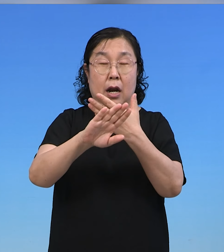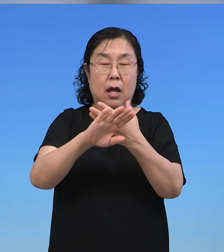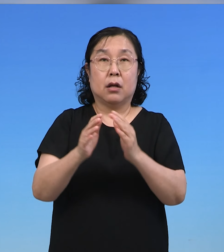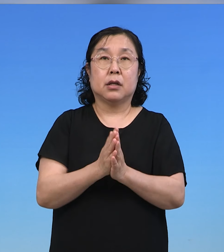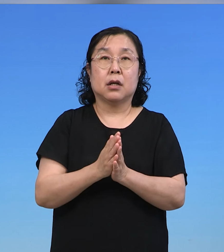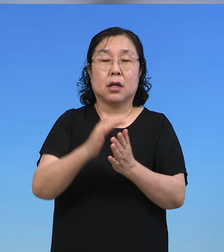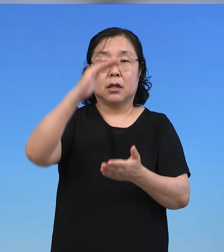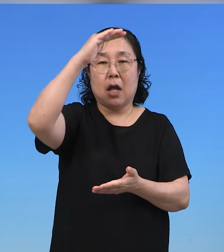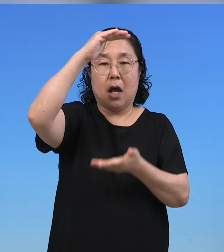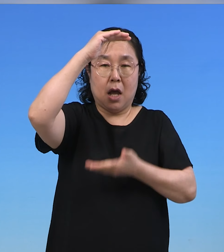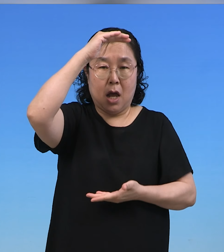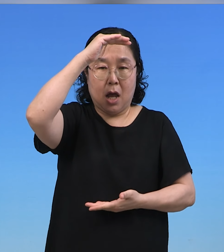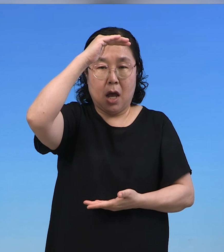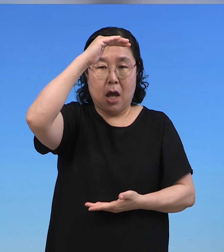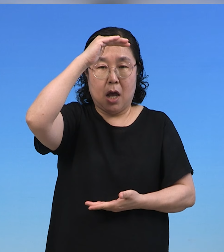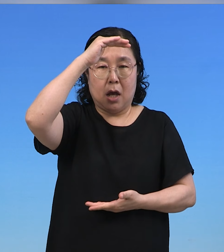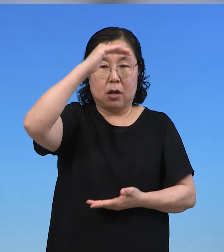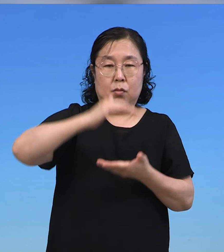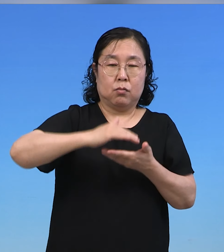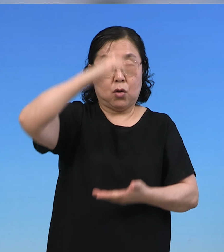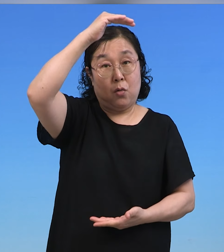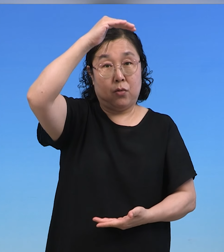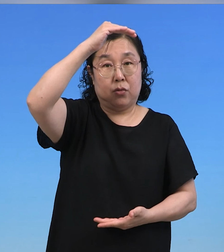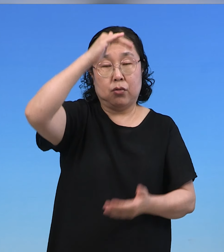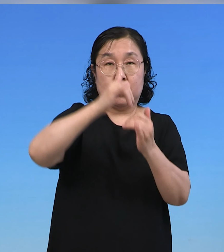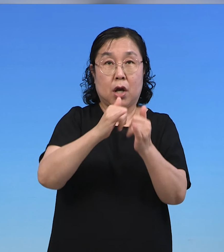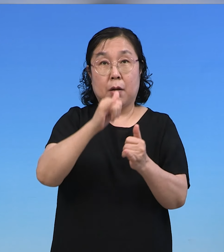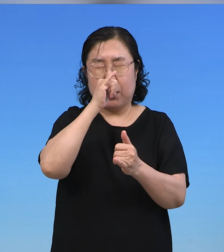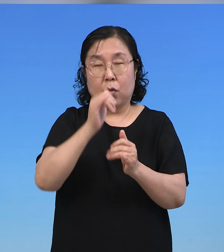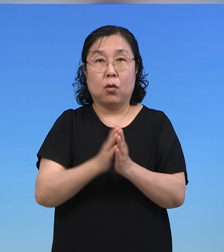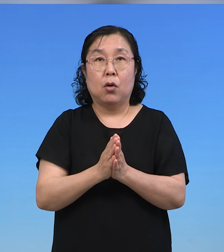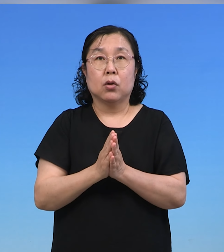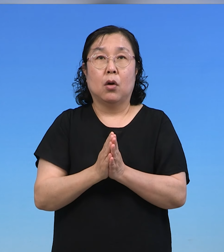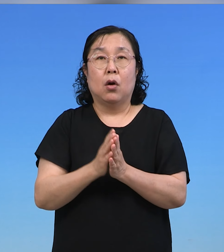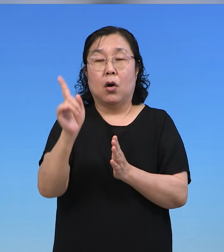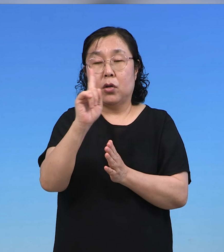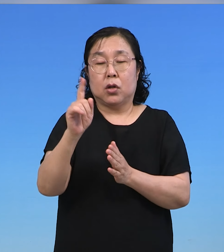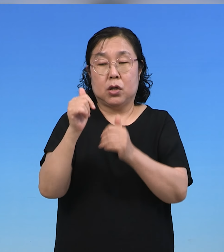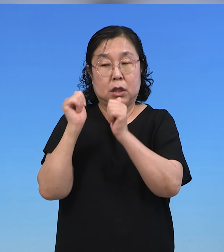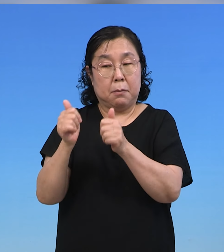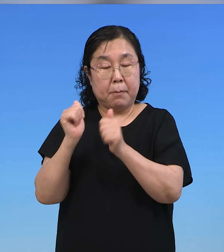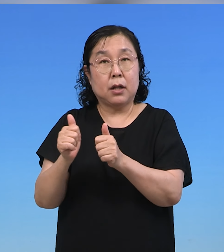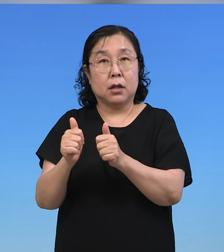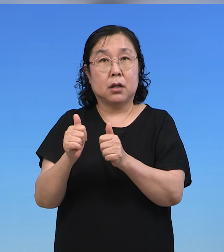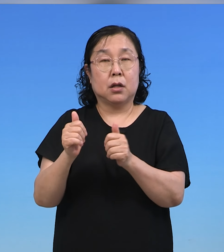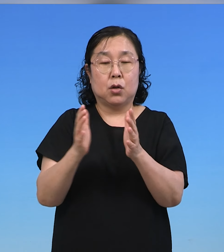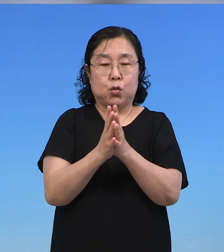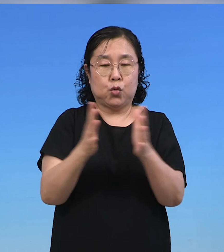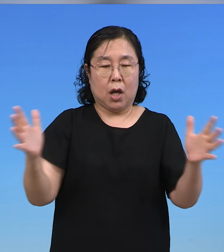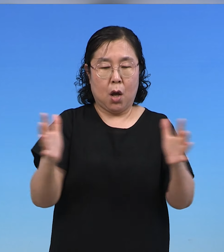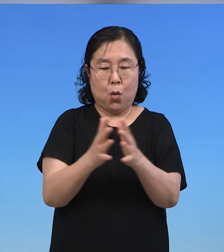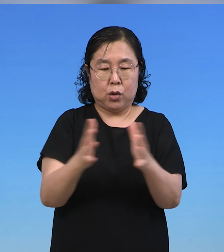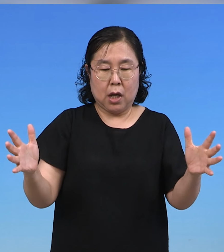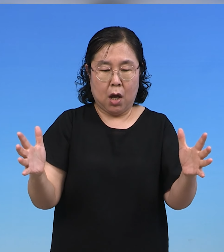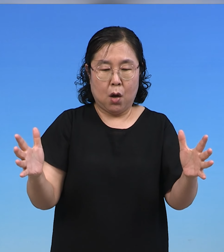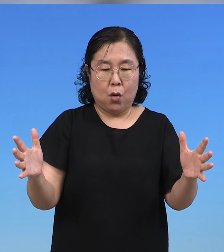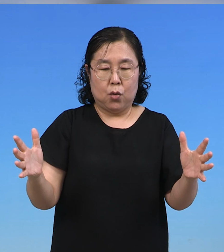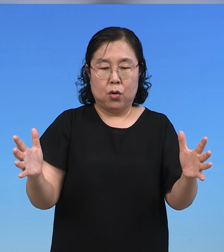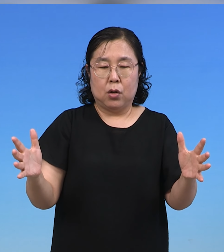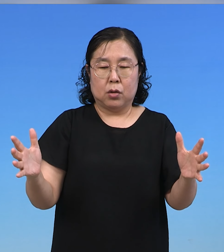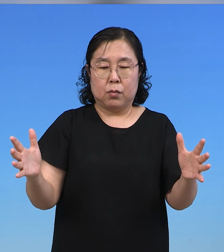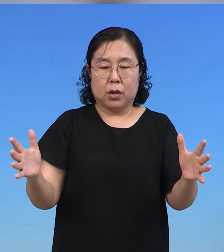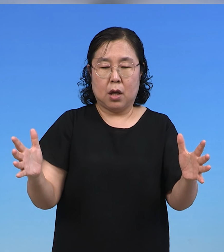스트라이크를 주는 폭이 높은 그 심판이 있고요, 어떤 심판은 이 좌우의 폭을 좀